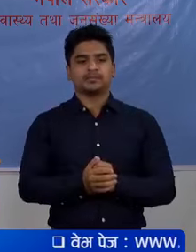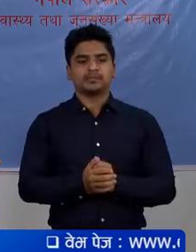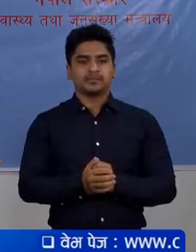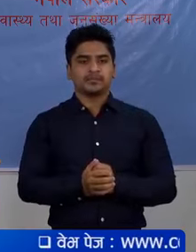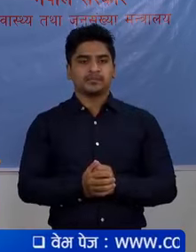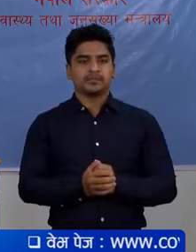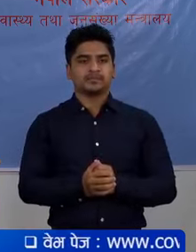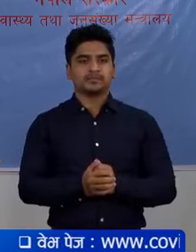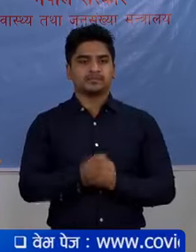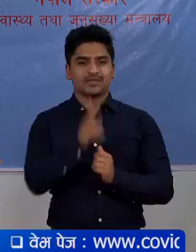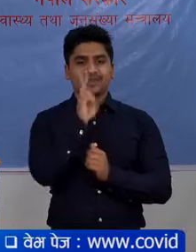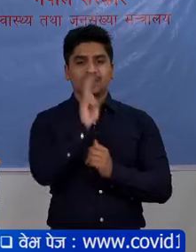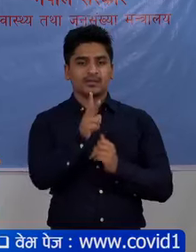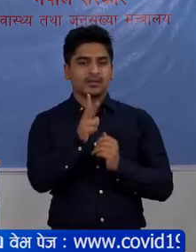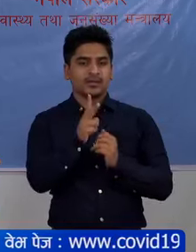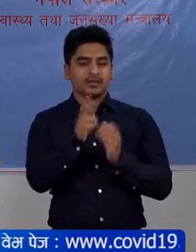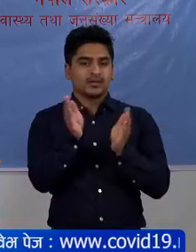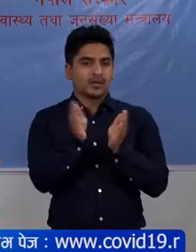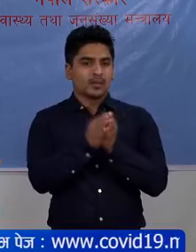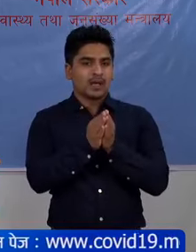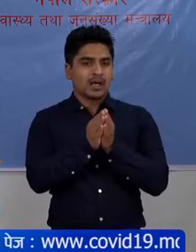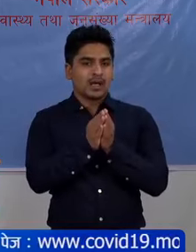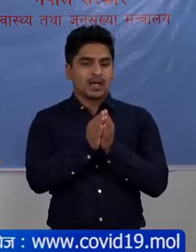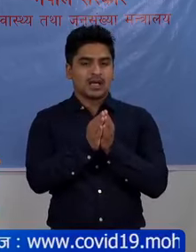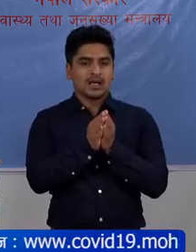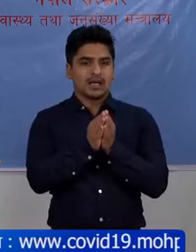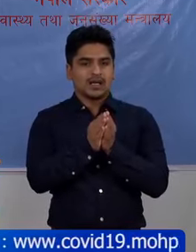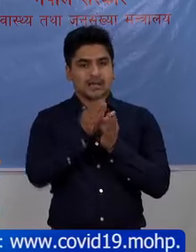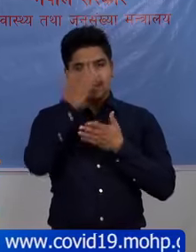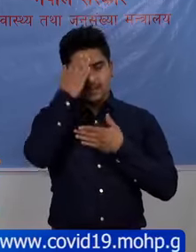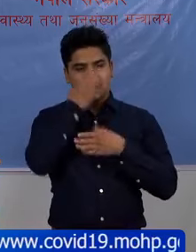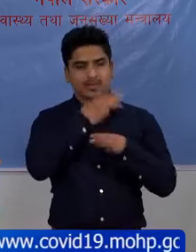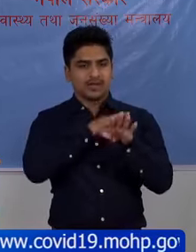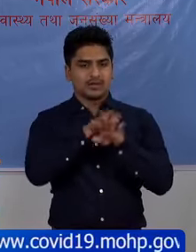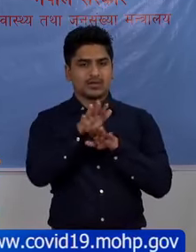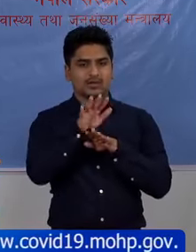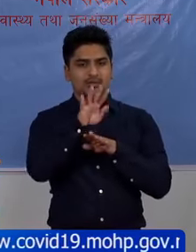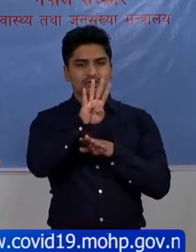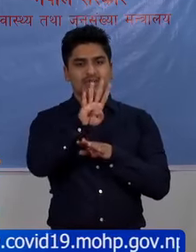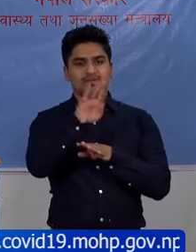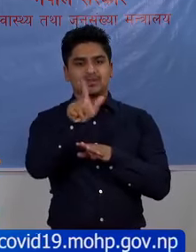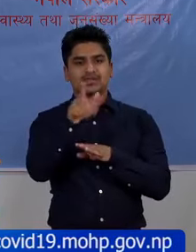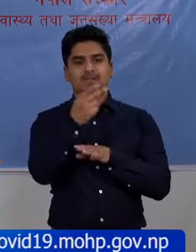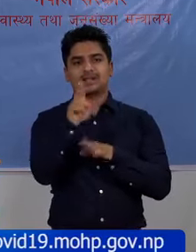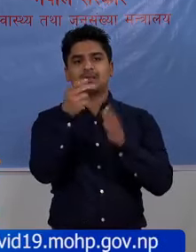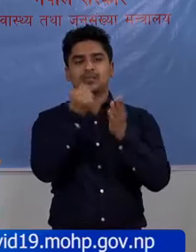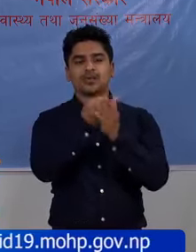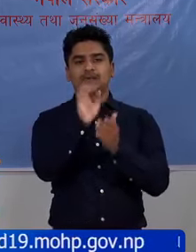पहिचान भाहे को छा एशरी कूल संक्रमित को संख्या सर चालिस पुगे को छा